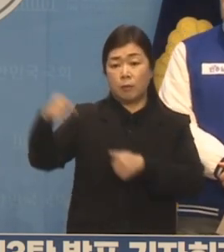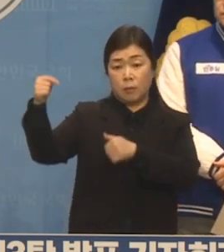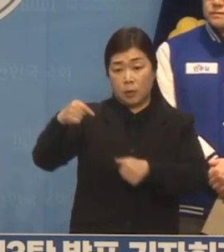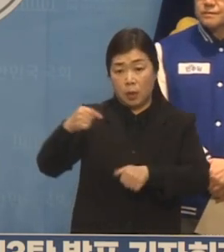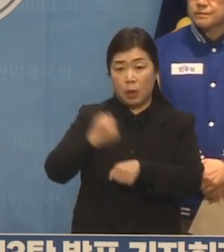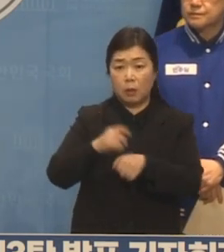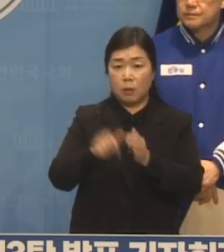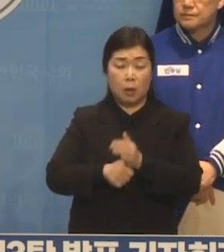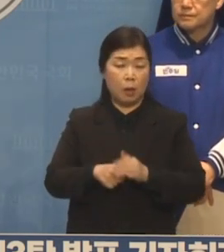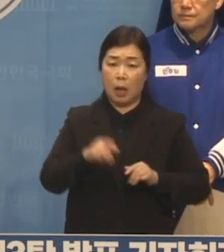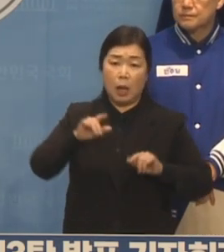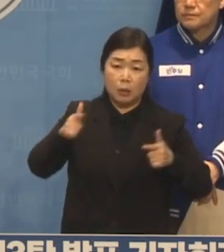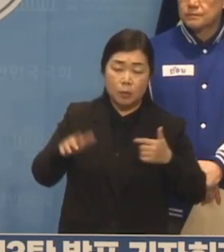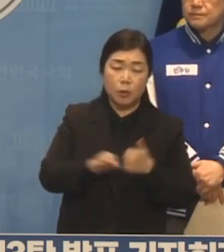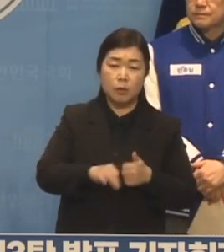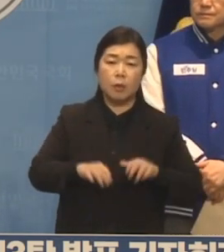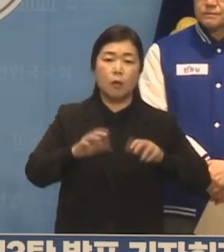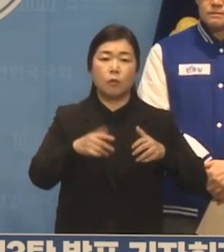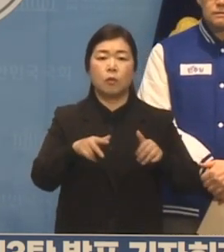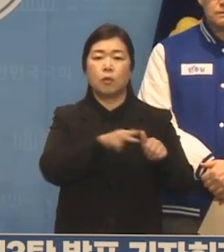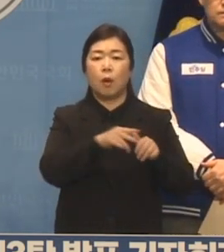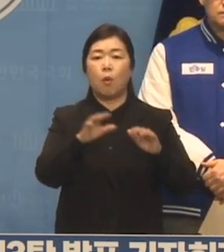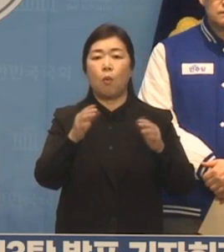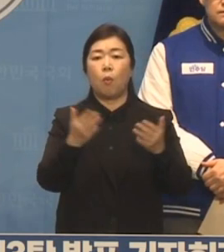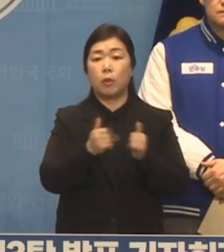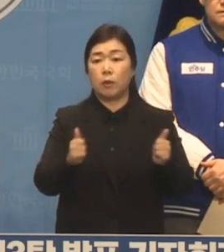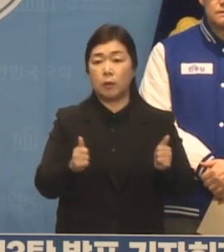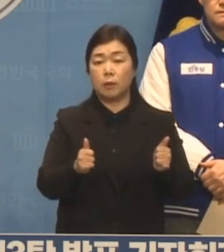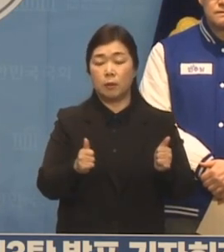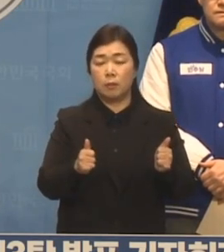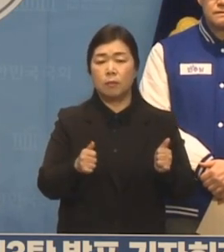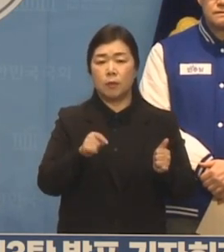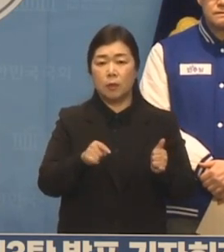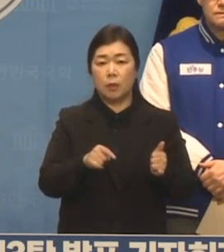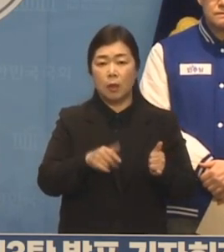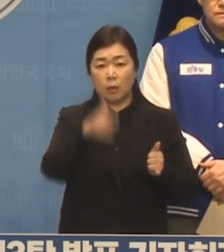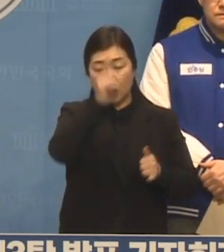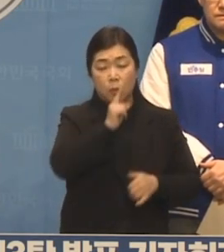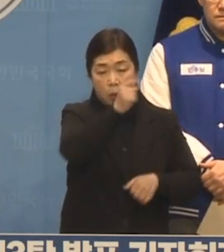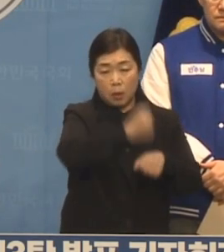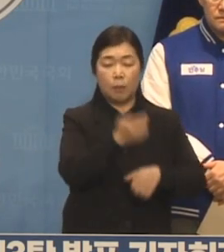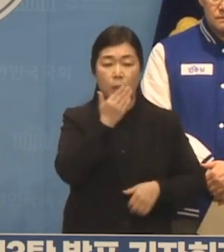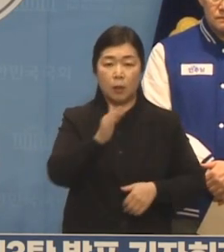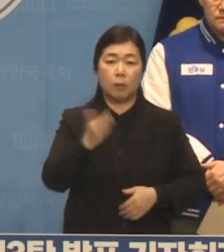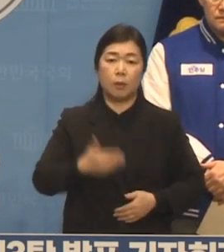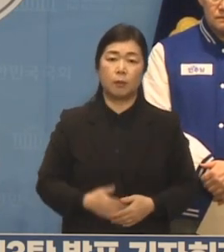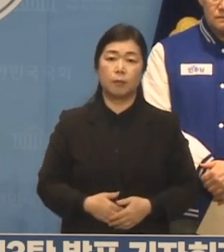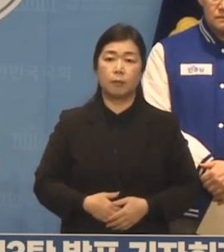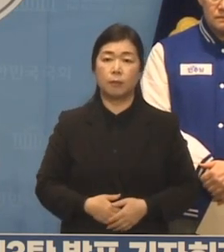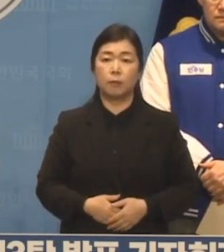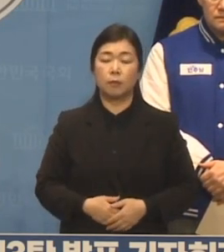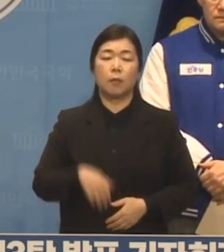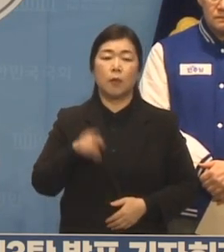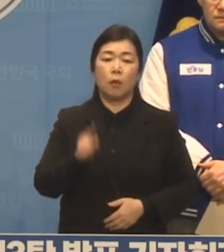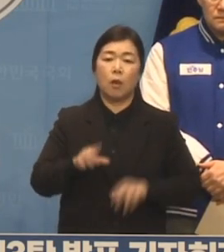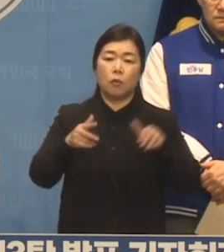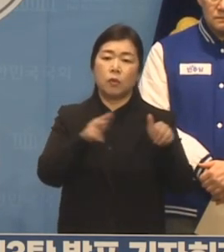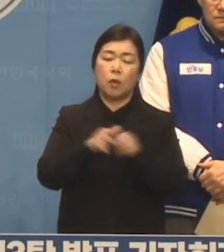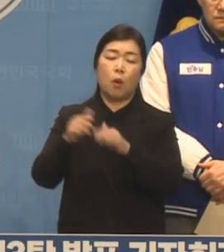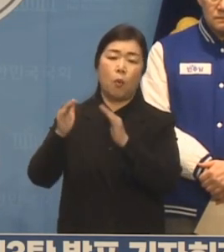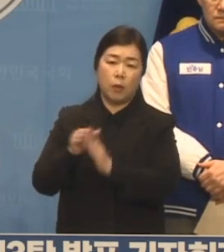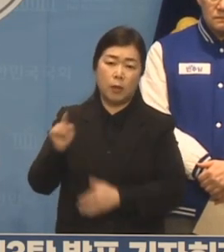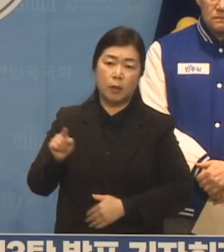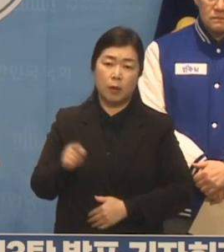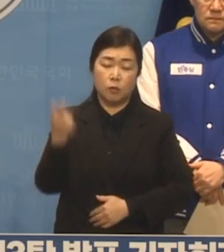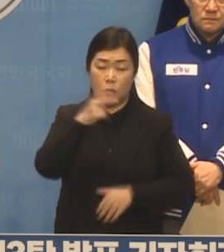국정원 직원은 수사기관에 신고할 수 있다 이렇게 되었습니다. 이것을 국정원이